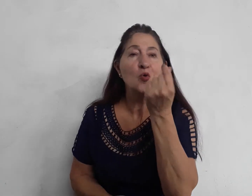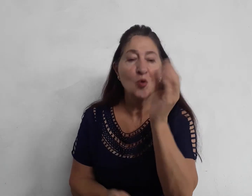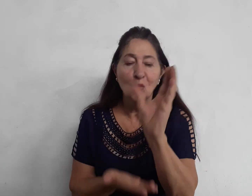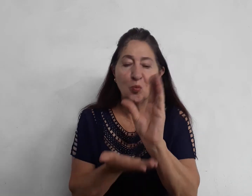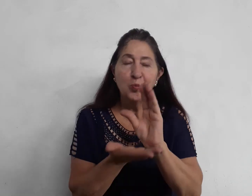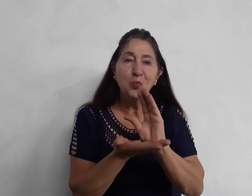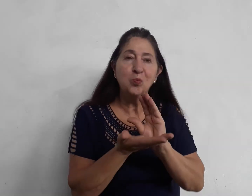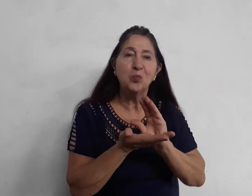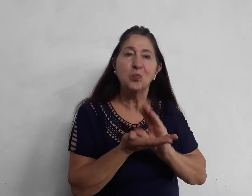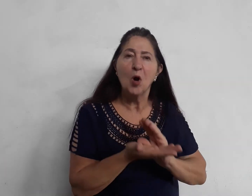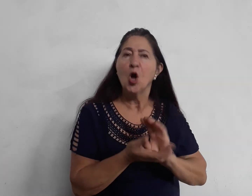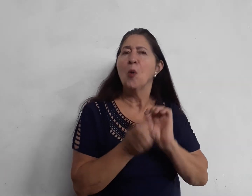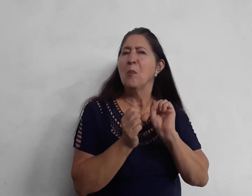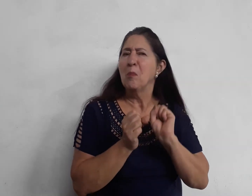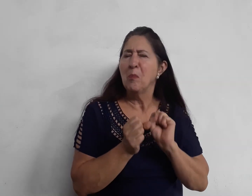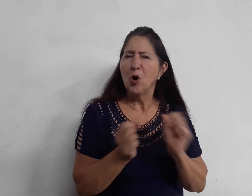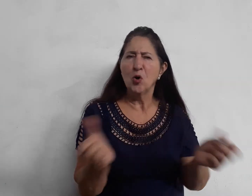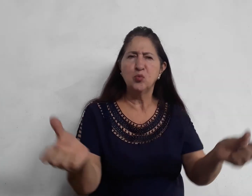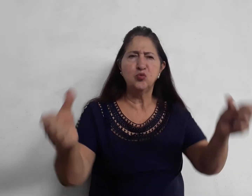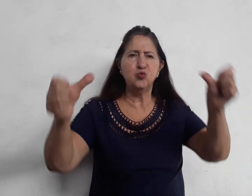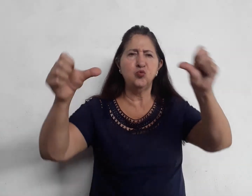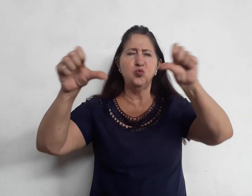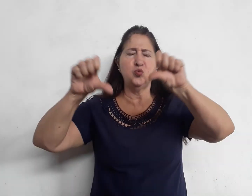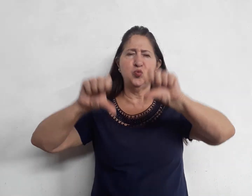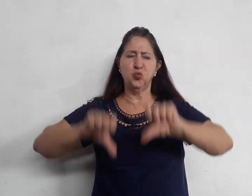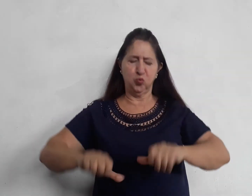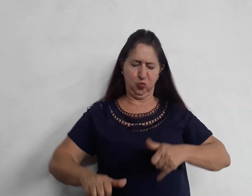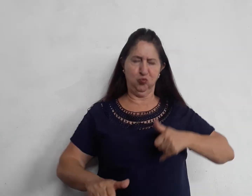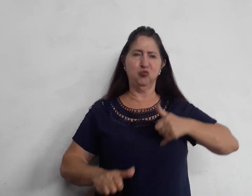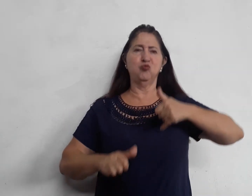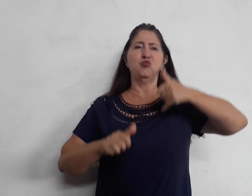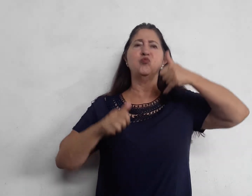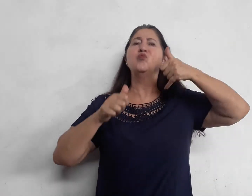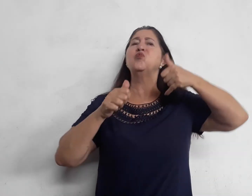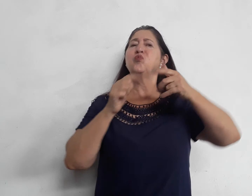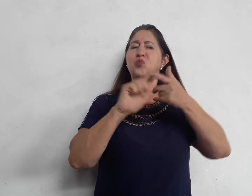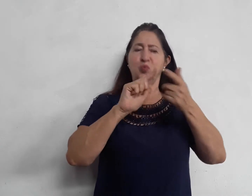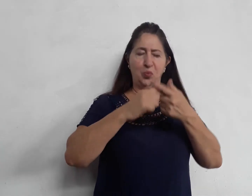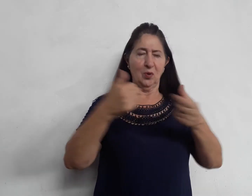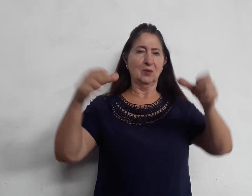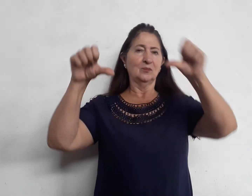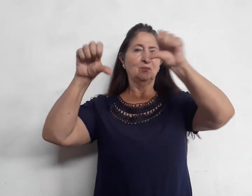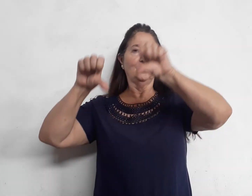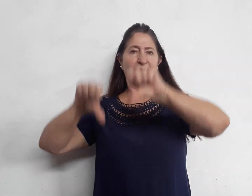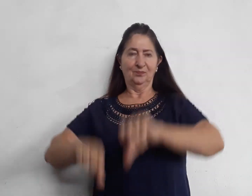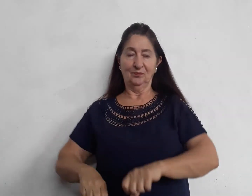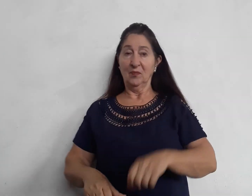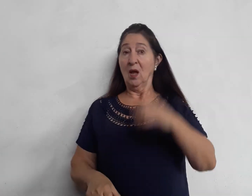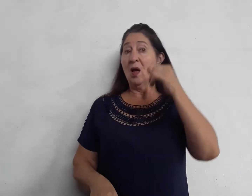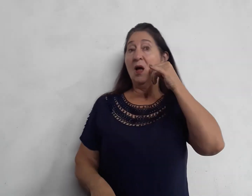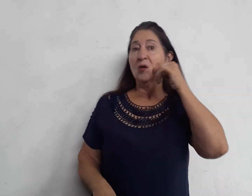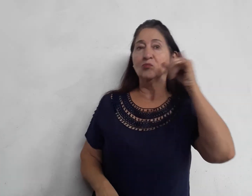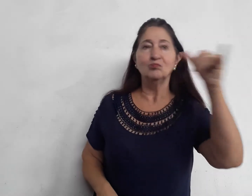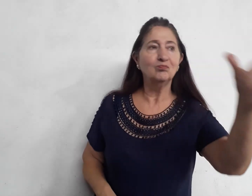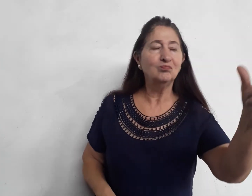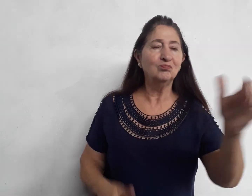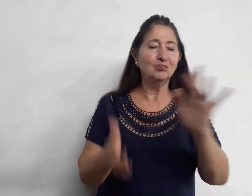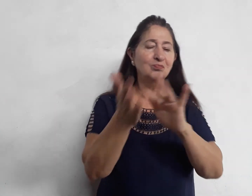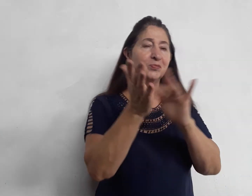à ruína. Nosso orgulho pode levar-nos à ruína. Por isso a advertência que o Senhor nos faz hoje e a cada um